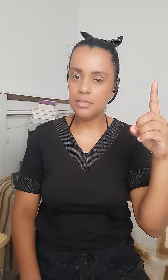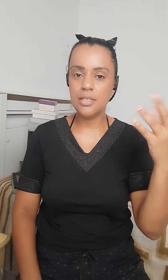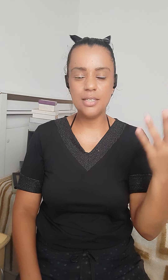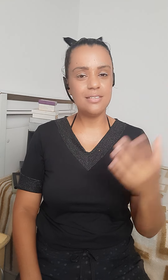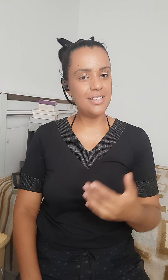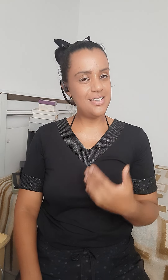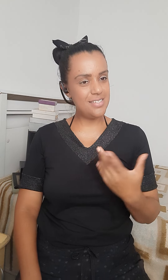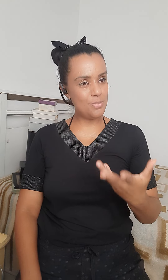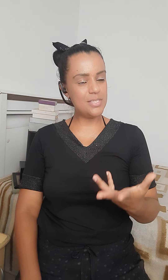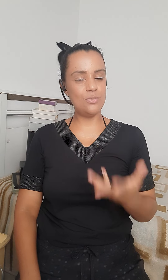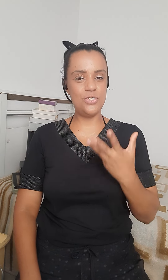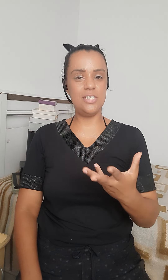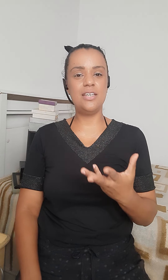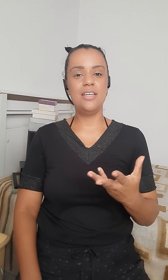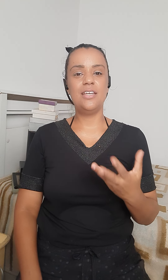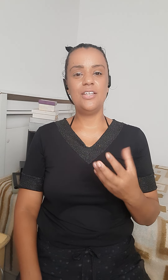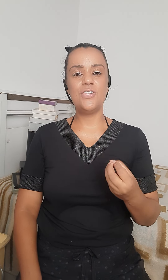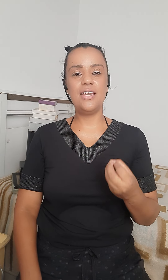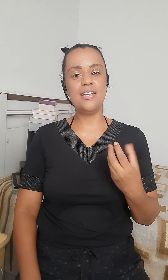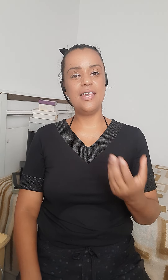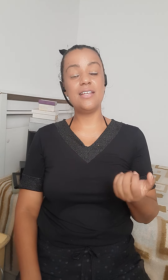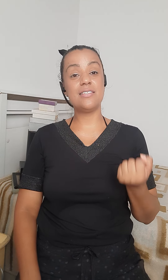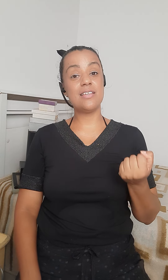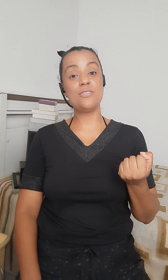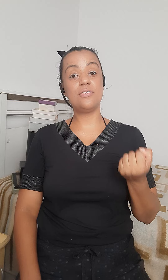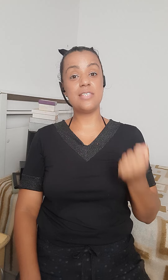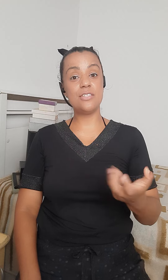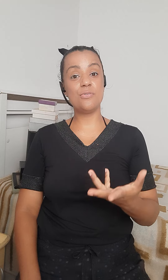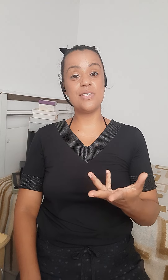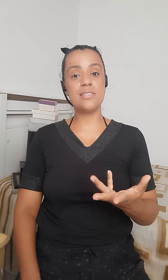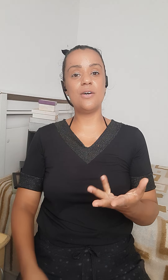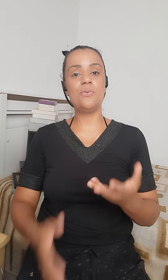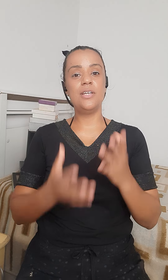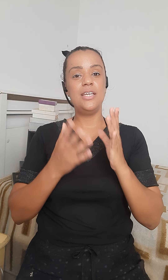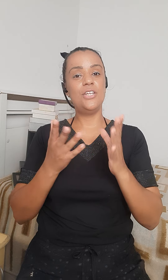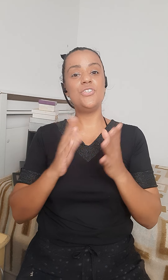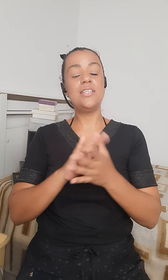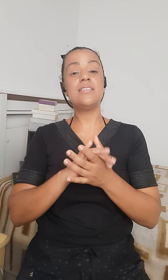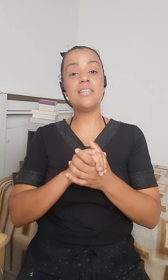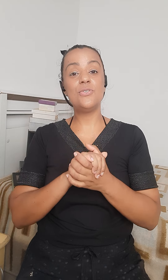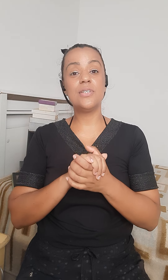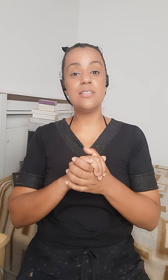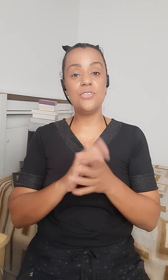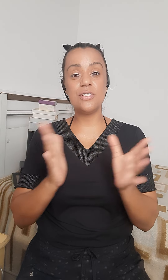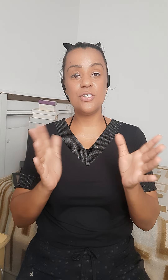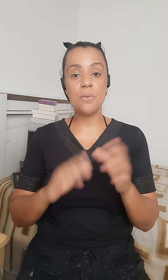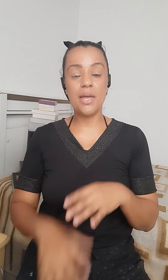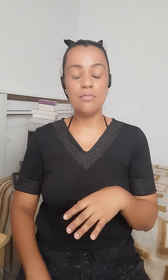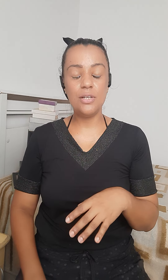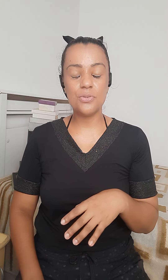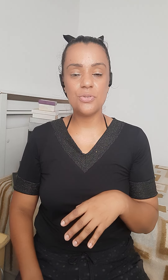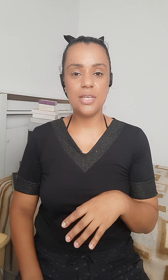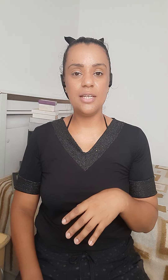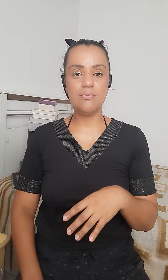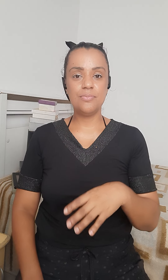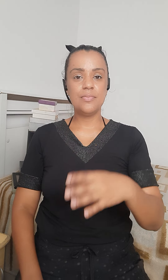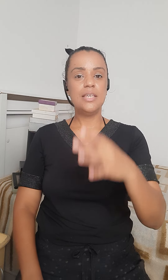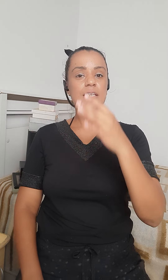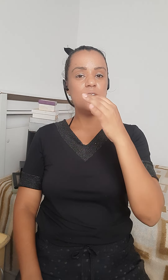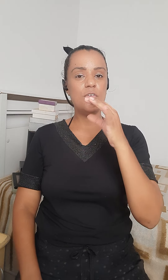né? Traz expressão de alegria, de satisfação e de desejo que esse dia seja maravilhoso, né? Então vamos